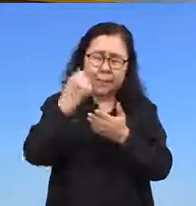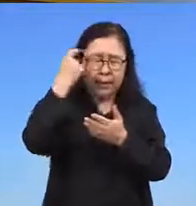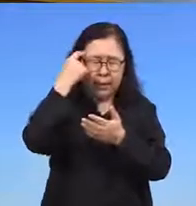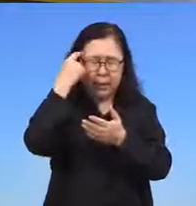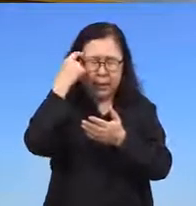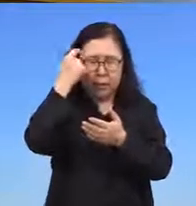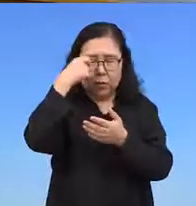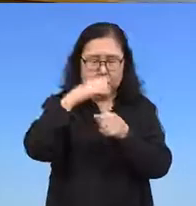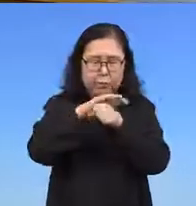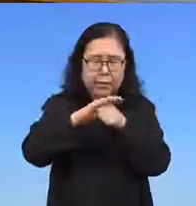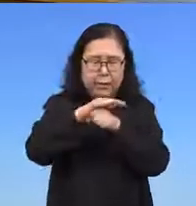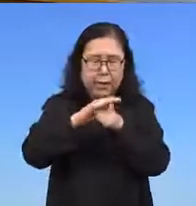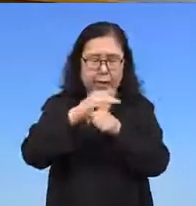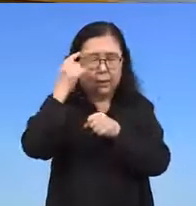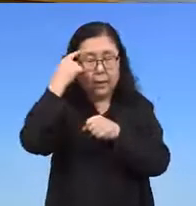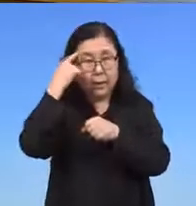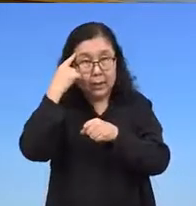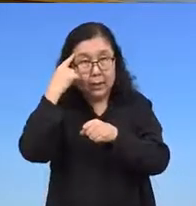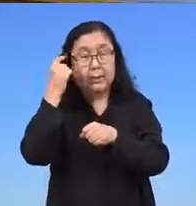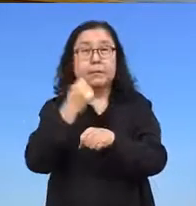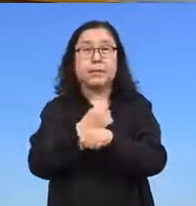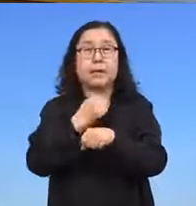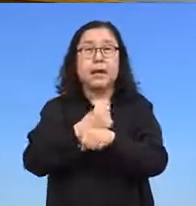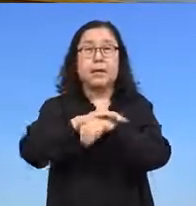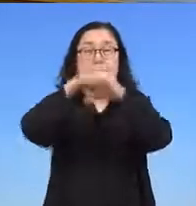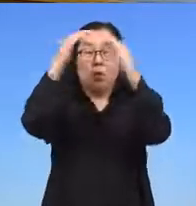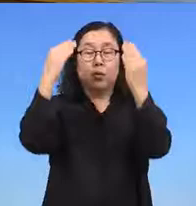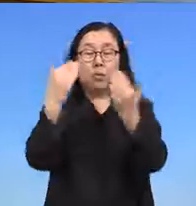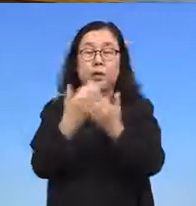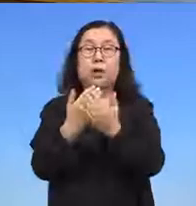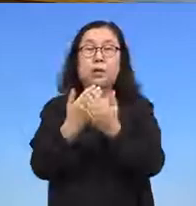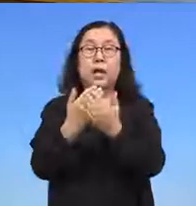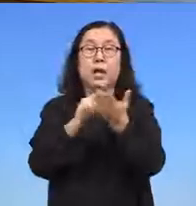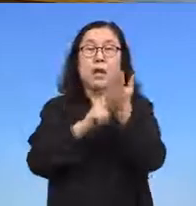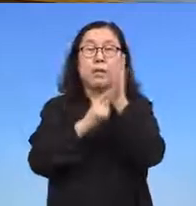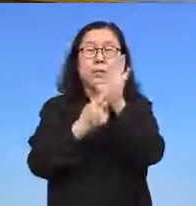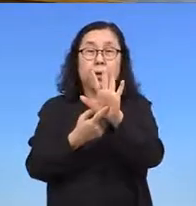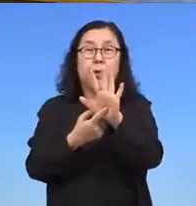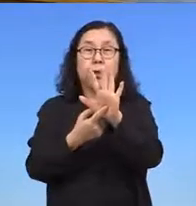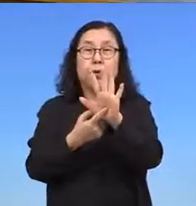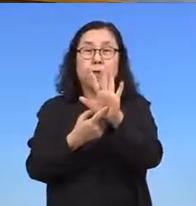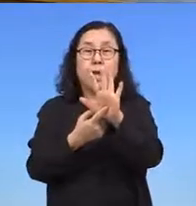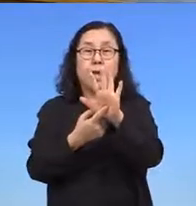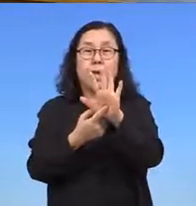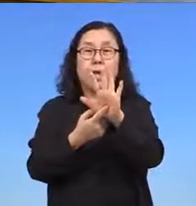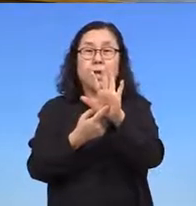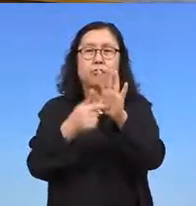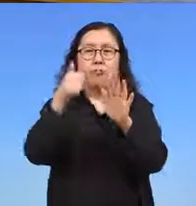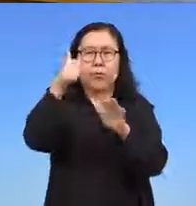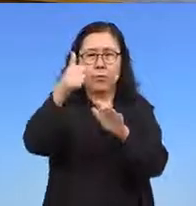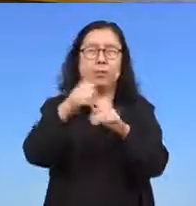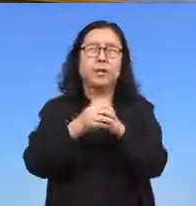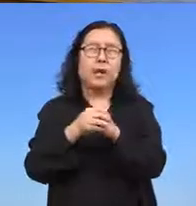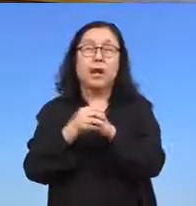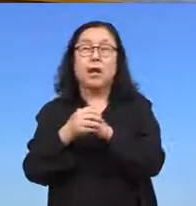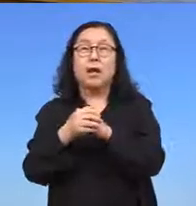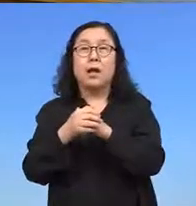여기사. 마지막 34절 35절은 이 모든 표현의 가장 그